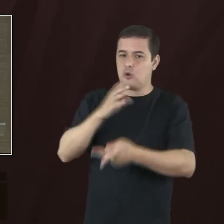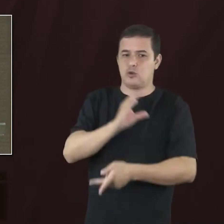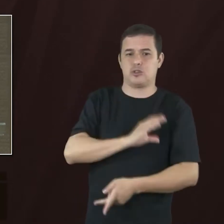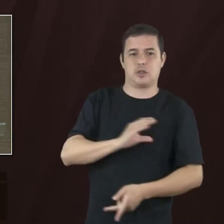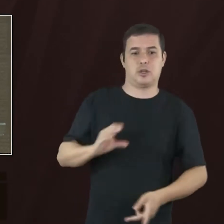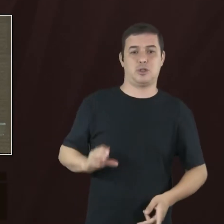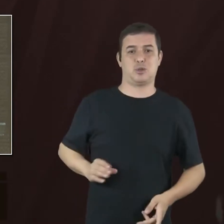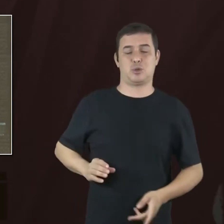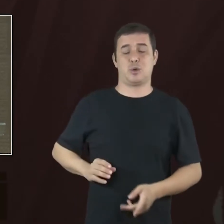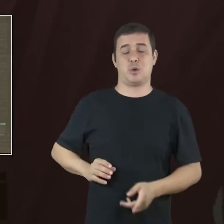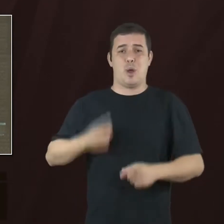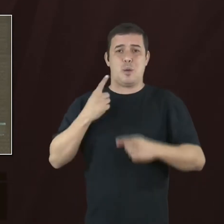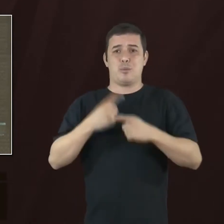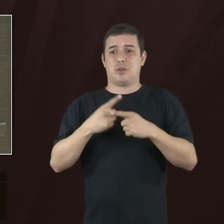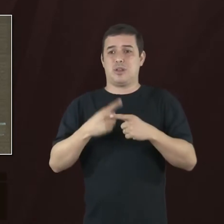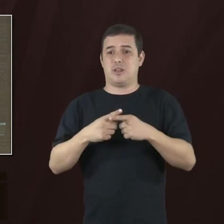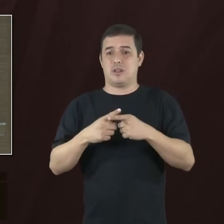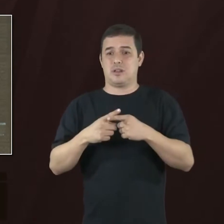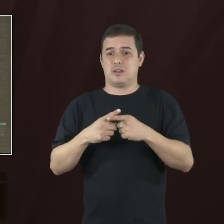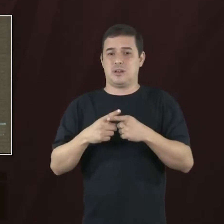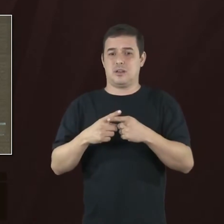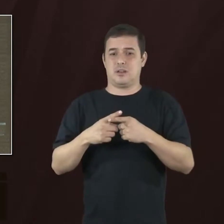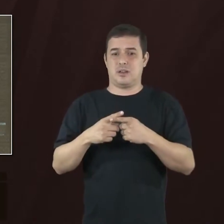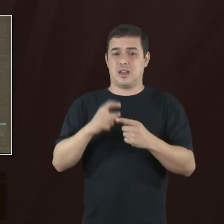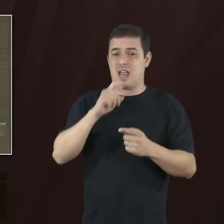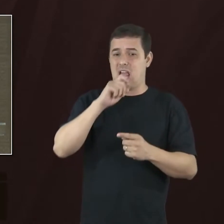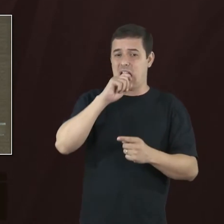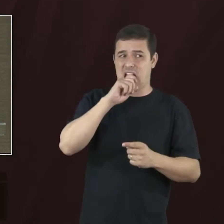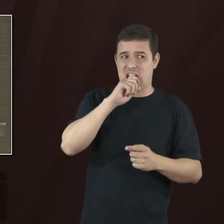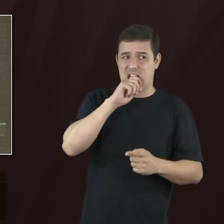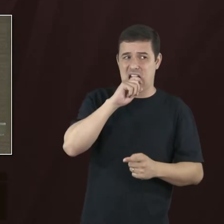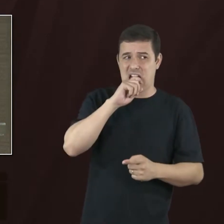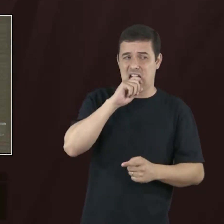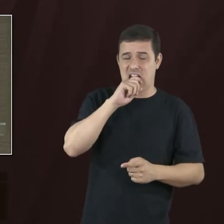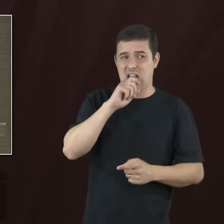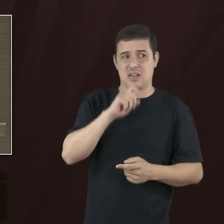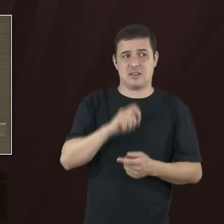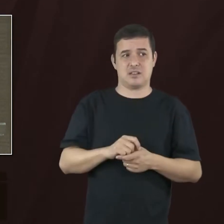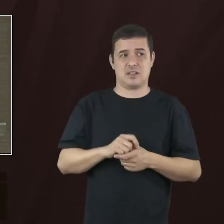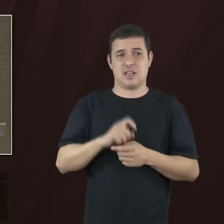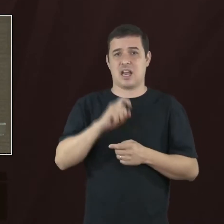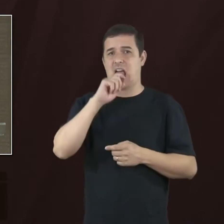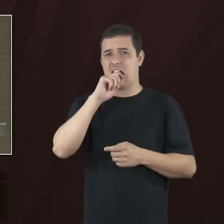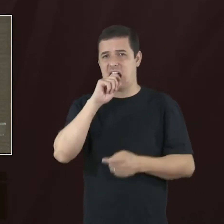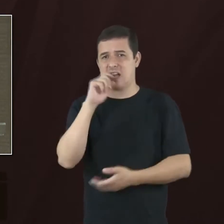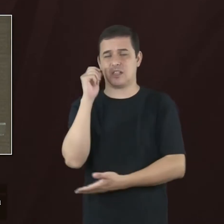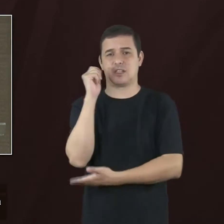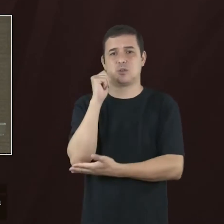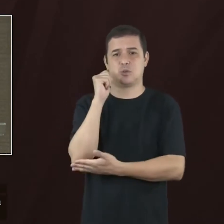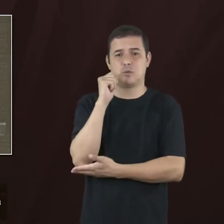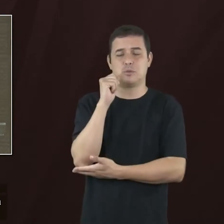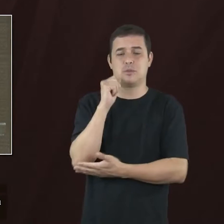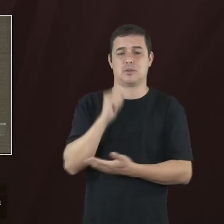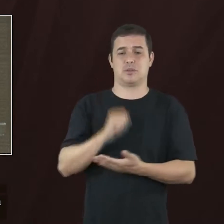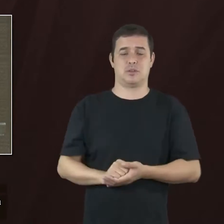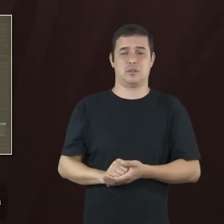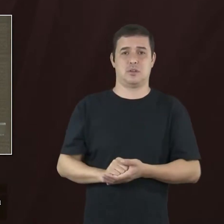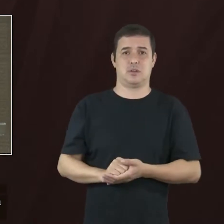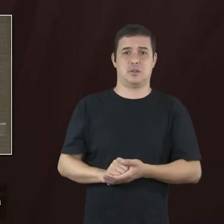porfia. Outros, porém, o fazem de boa vontade. Estes, por